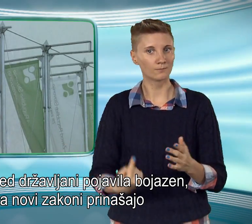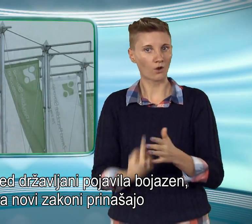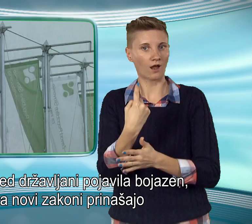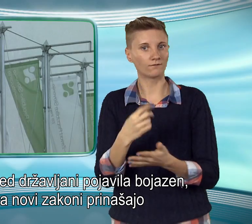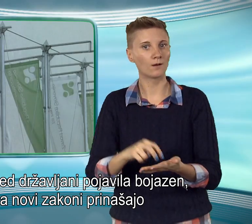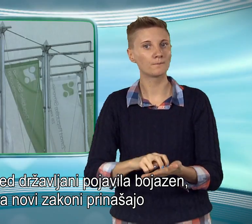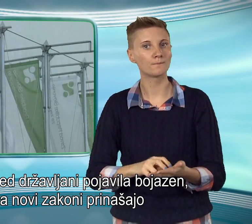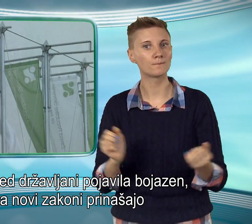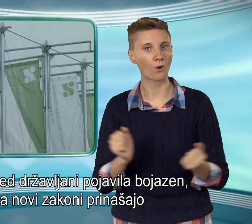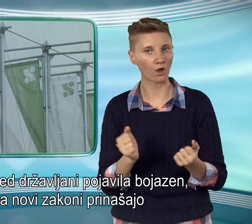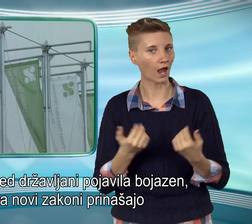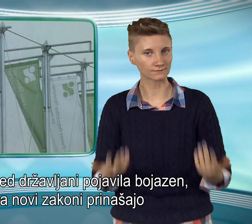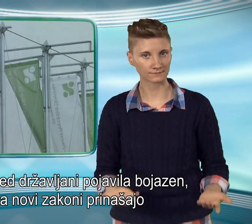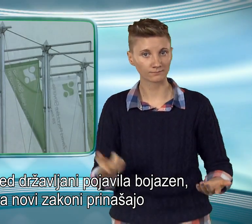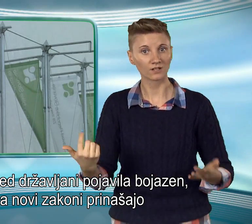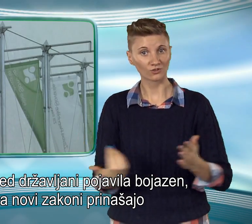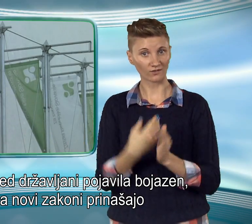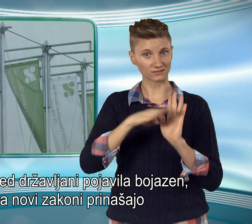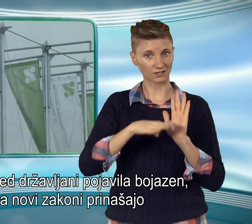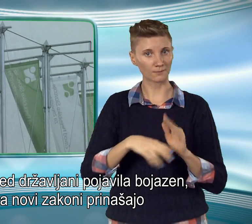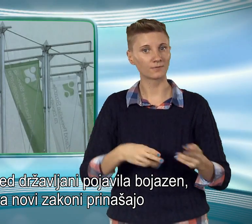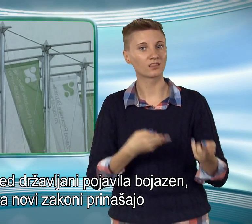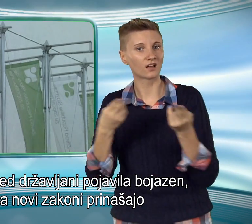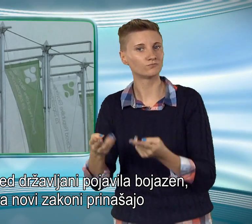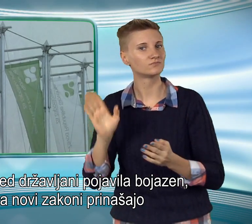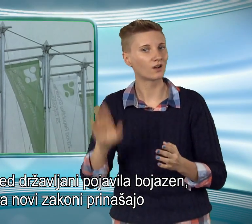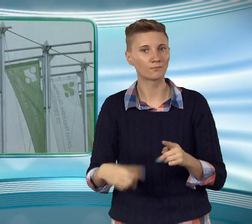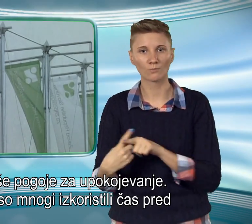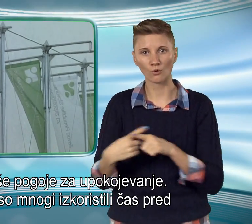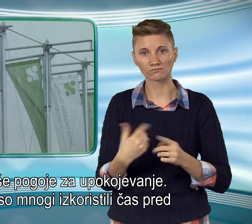novi zakoni prinašajo slabše pogoje za upokojevanje.